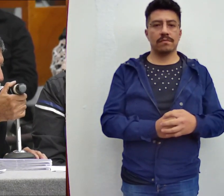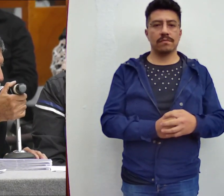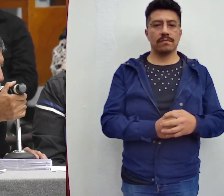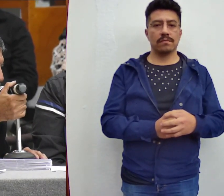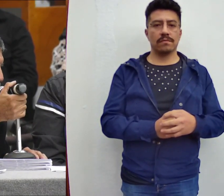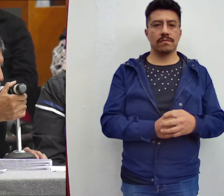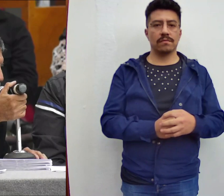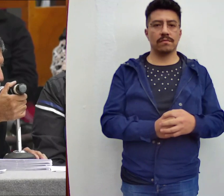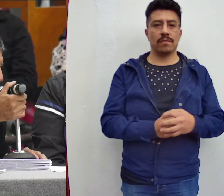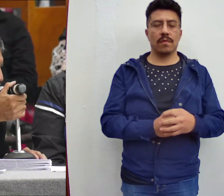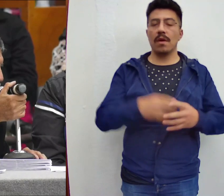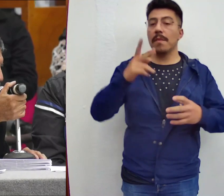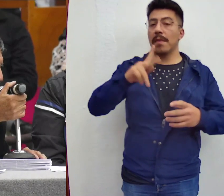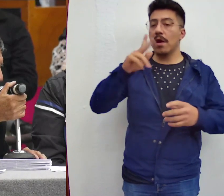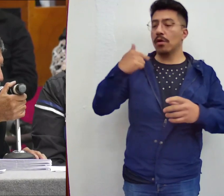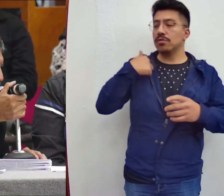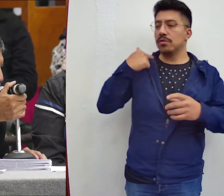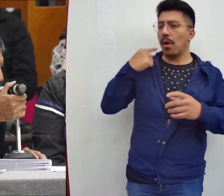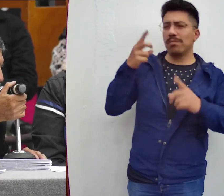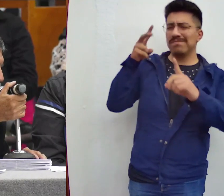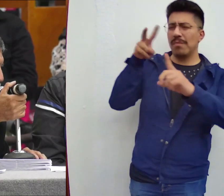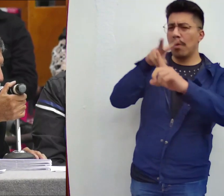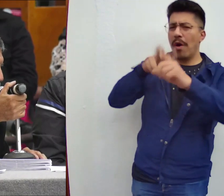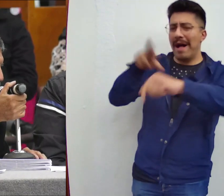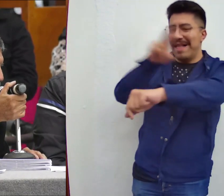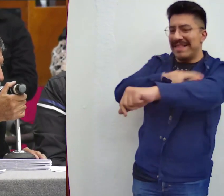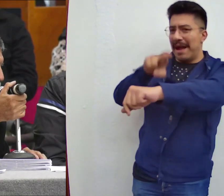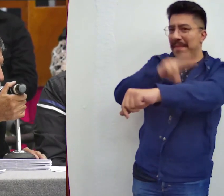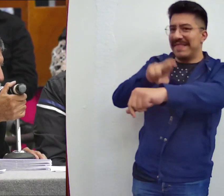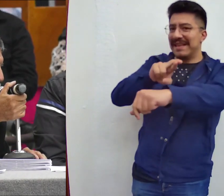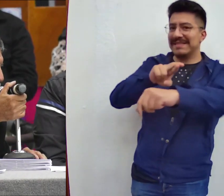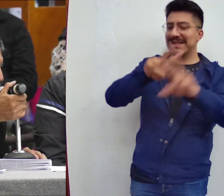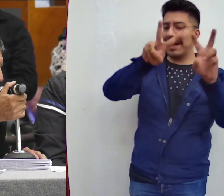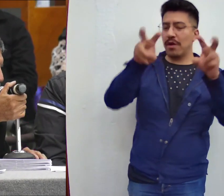estuve observando que para trámites de tipo federal,